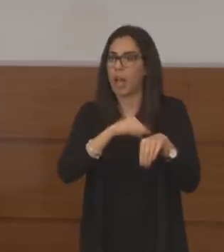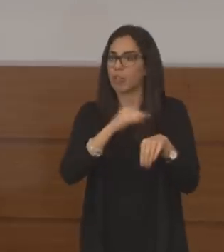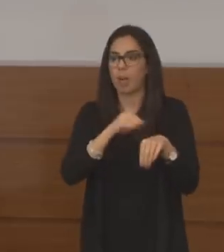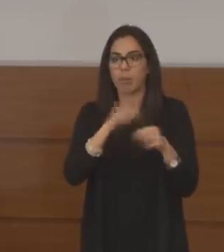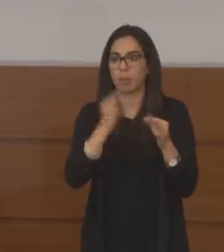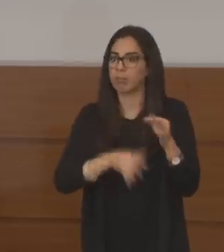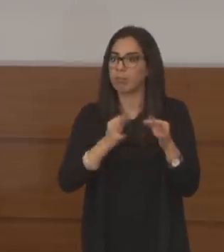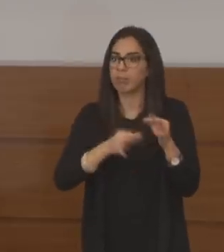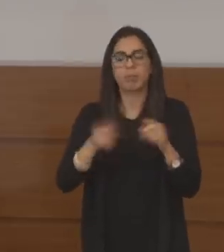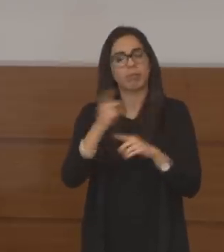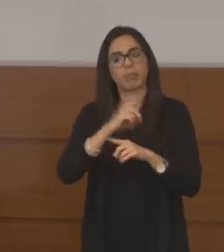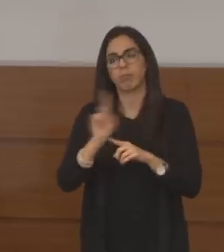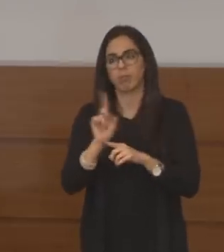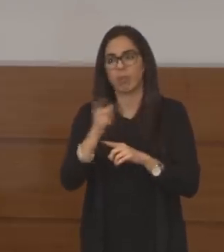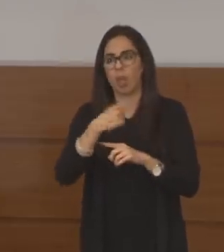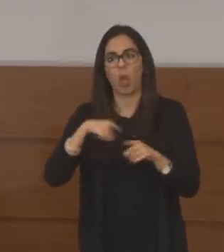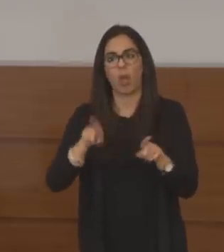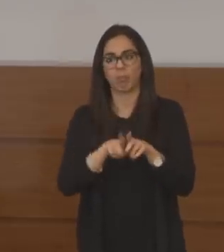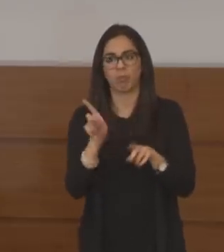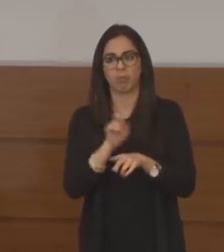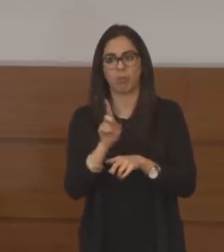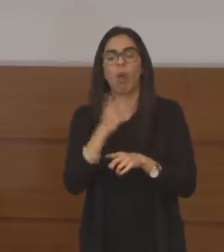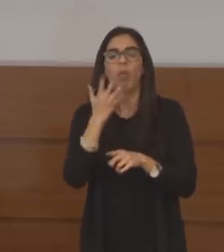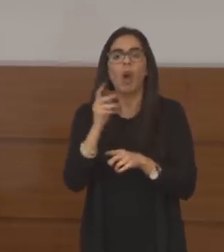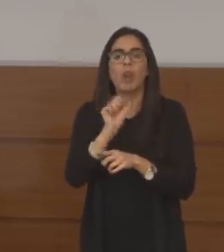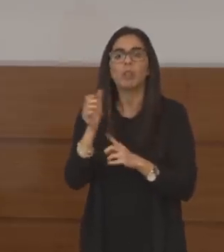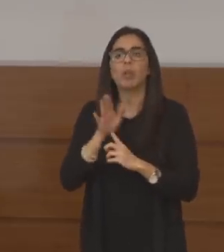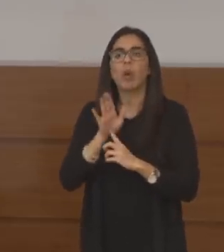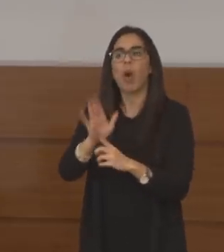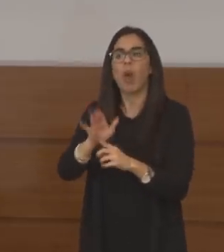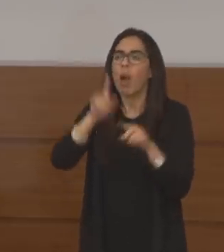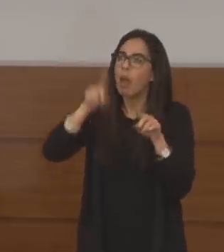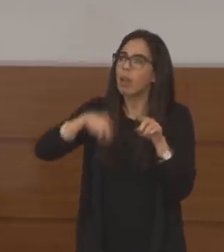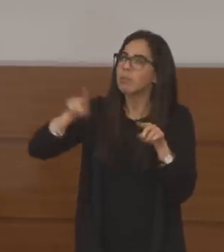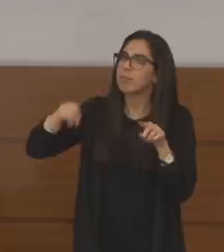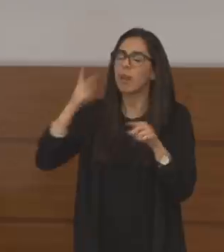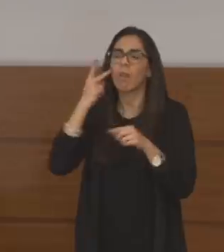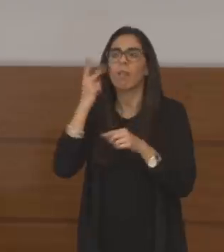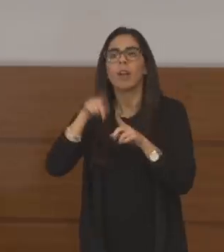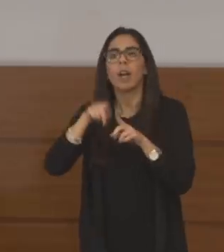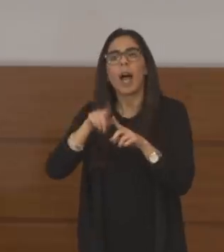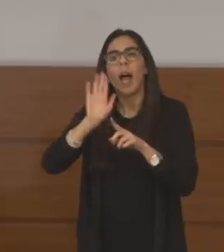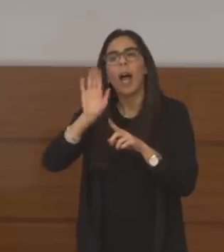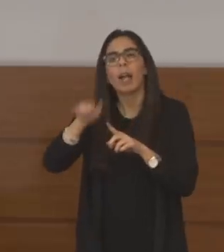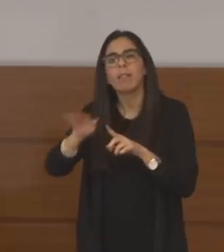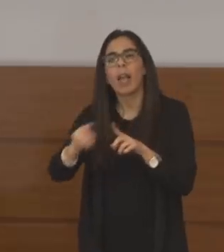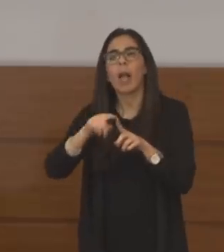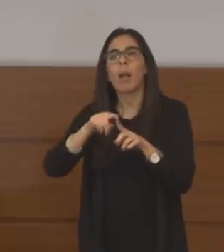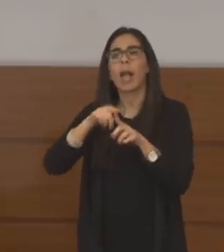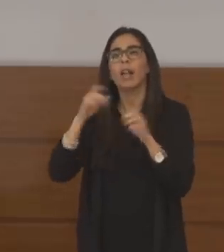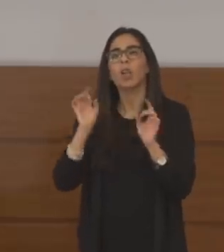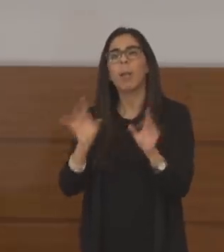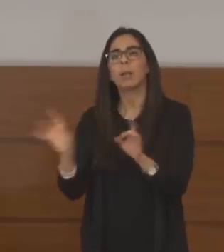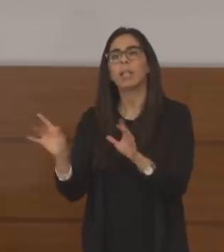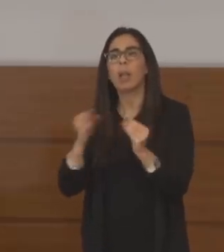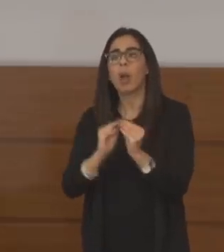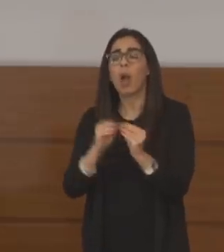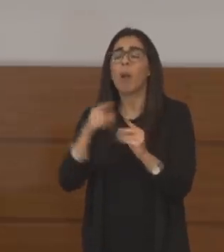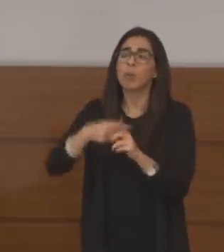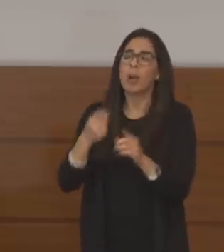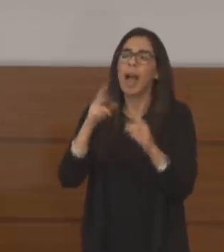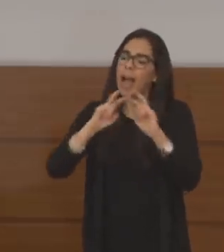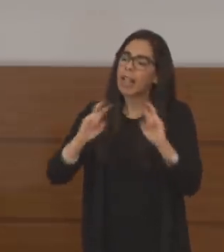ma ha la finalità di mostrare l'andamento dell'epidemia e l'analisi epidemiologica di quanto sta avvenendo